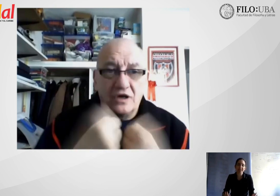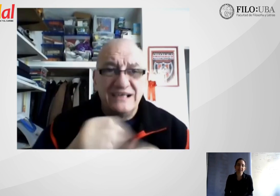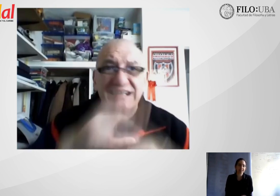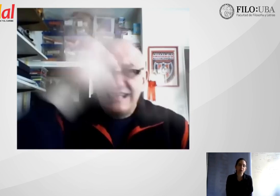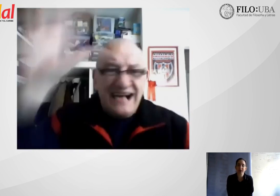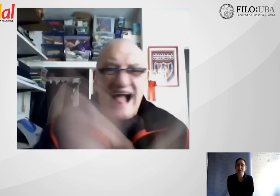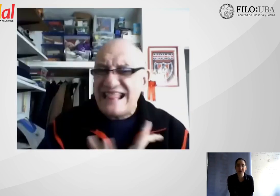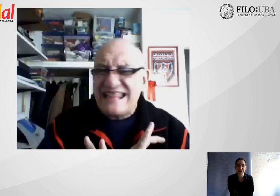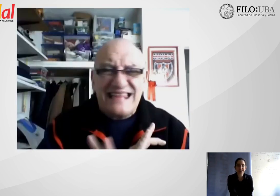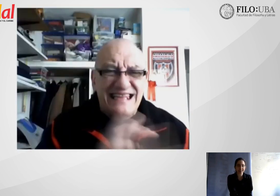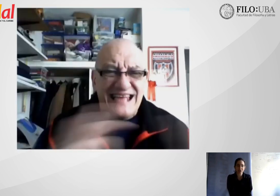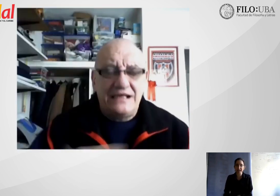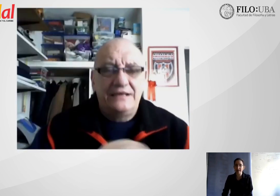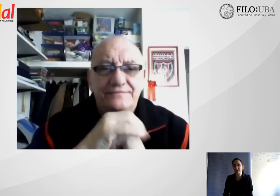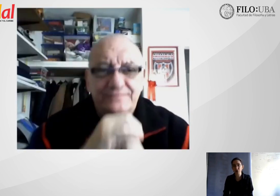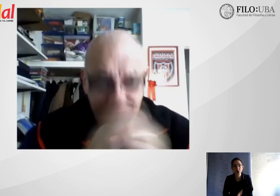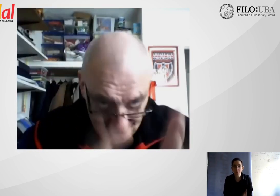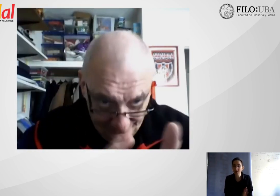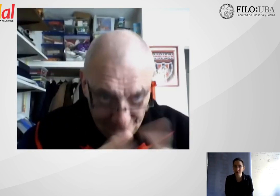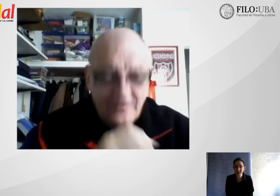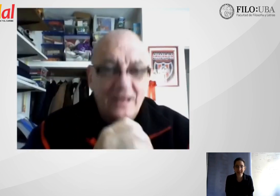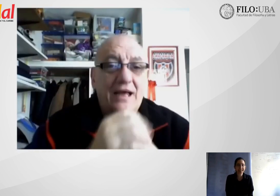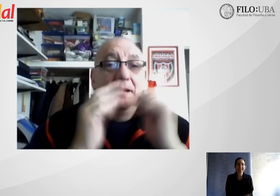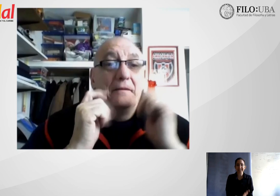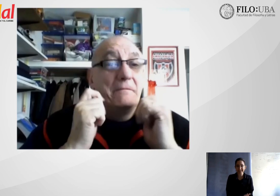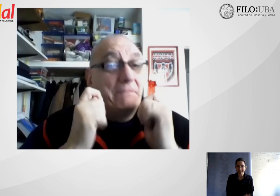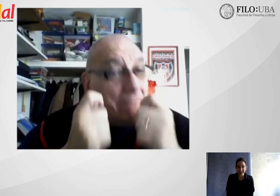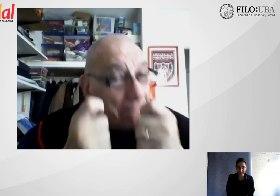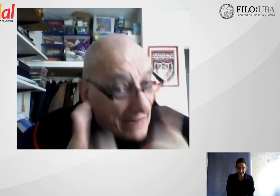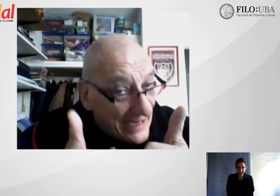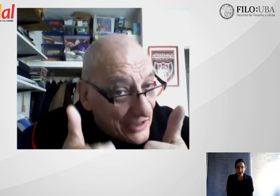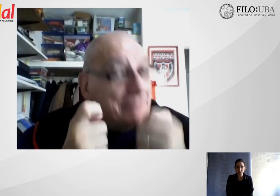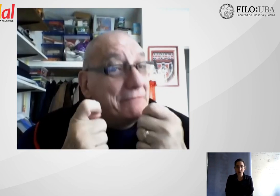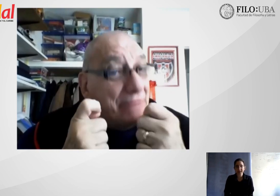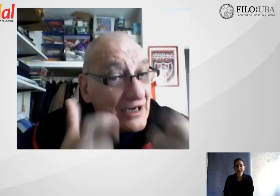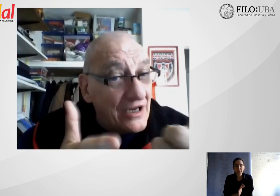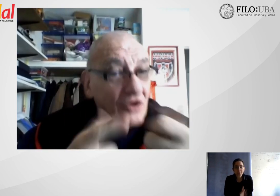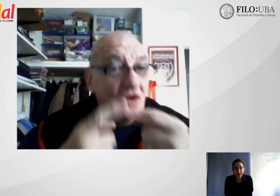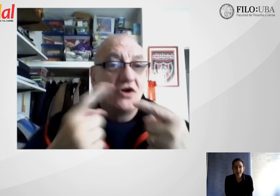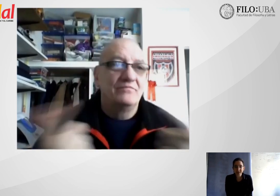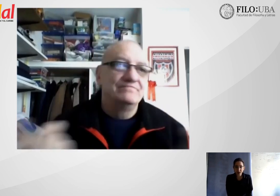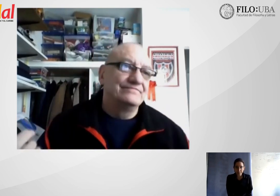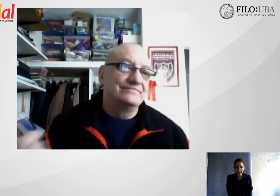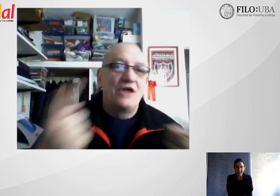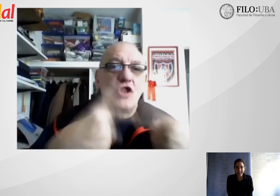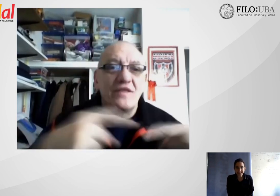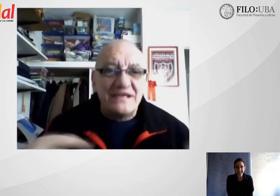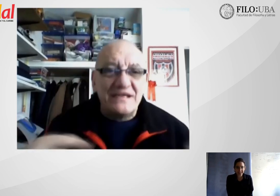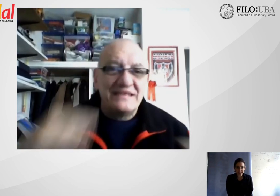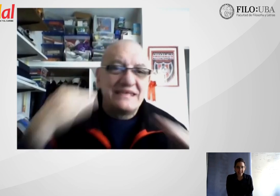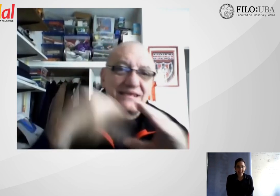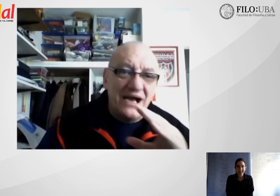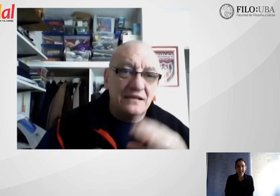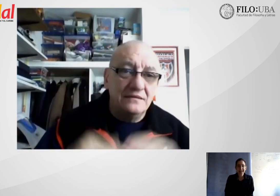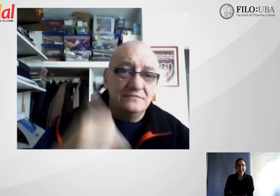para algo que sea necesario, por ejemplo, en relación a la tesorería, pero nosotros no podemos ni entrar al lugar. Pero de todas